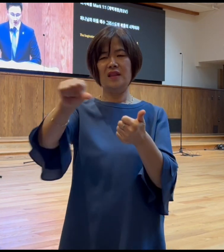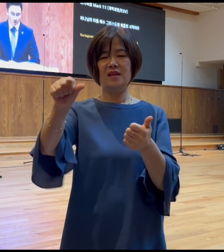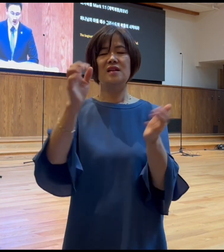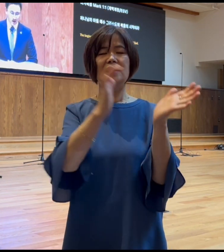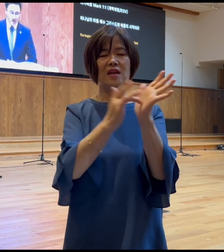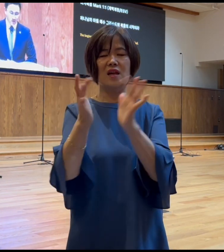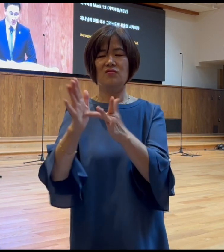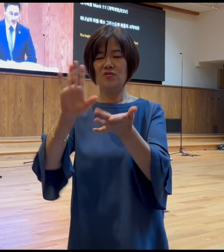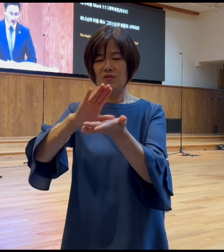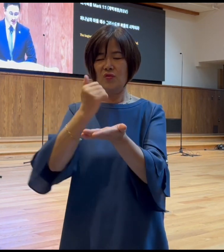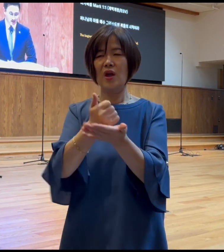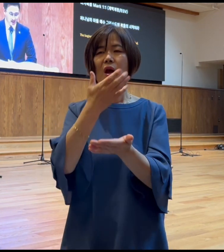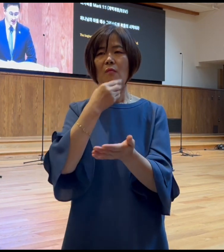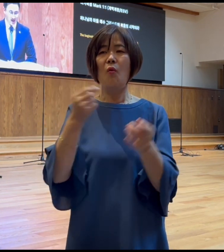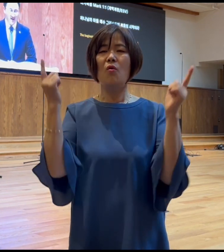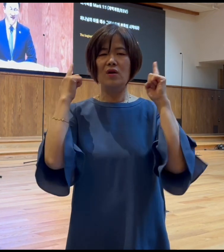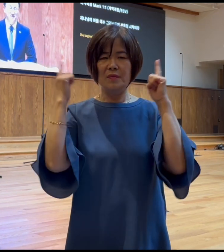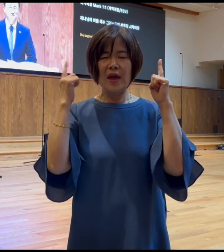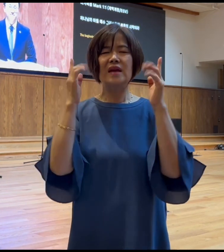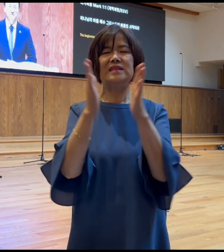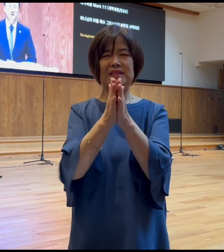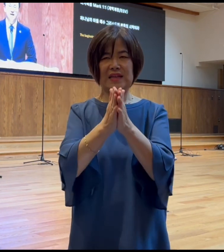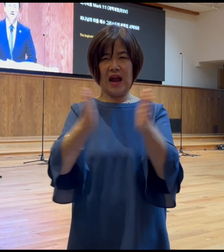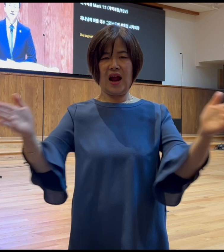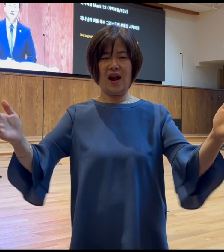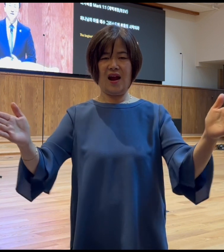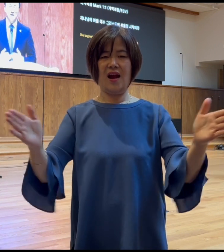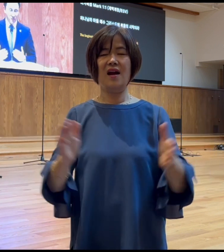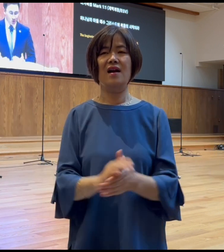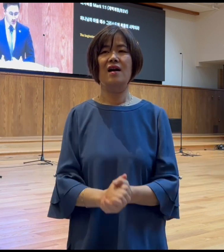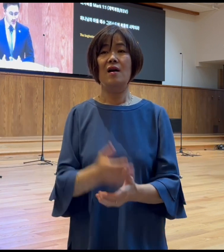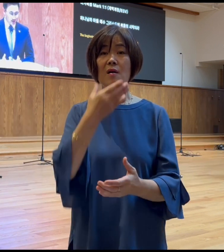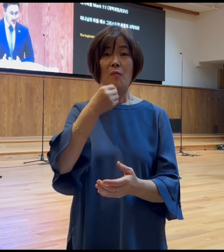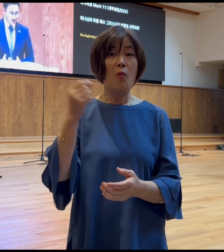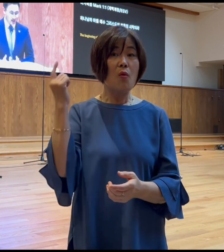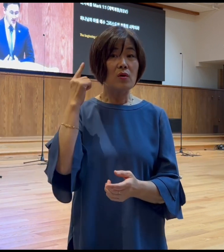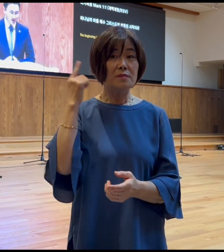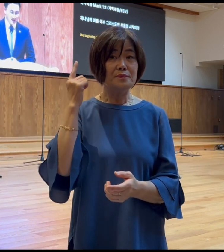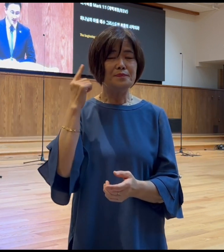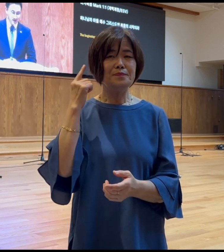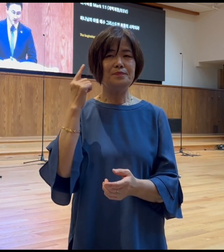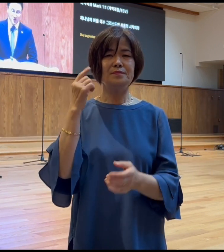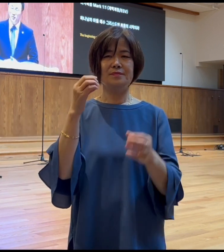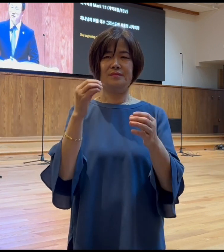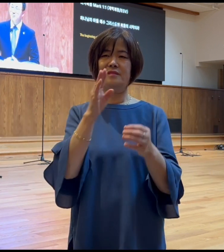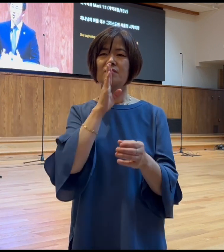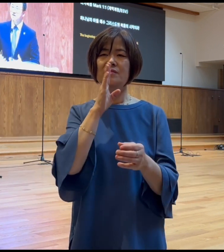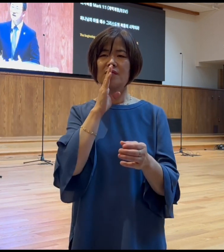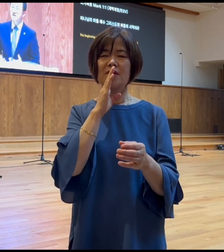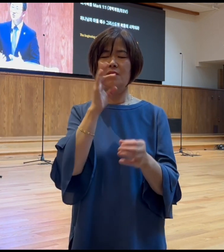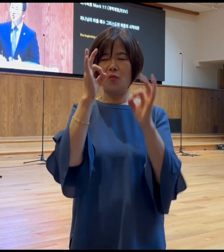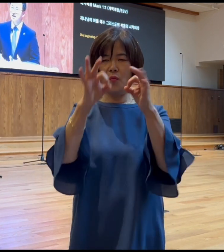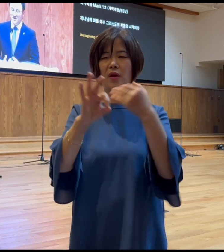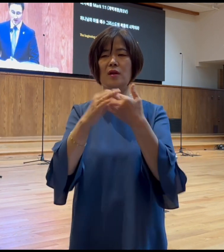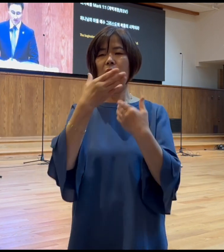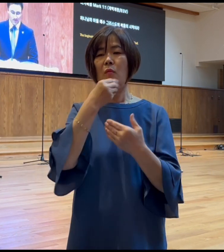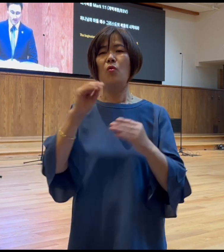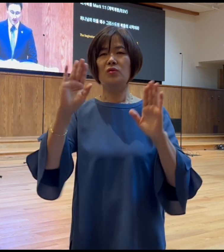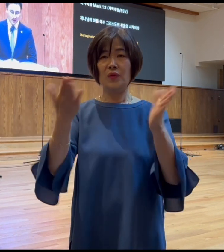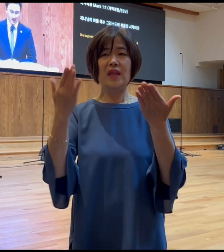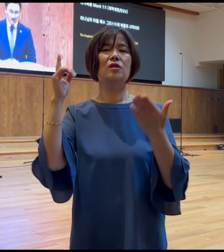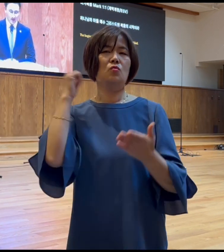예수 그리스도의 복음의 시작이라. 이 복음이라는 단어를 한자의 뜻으로 보면 복된